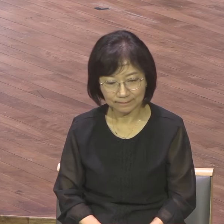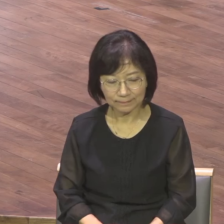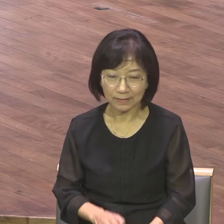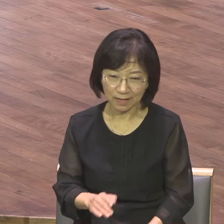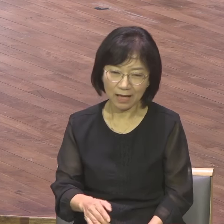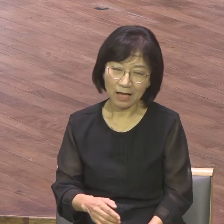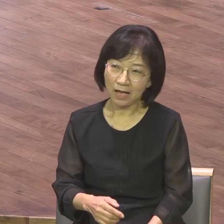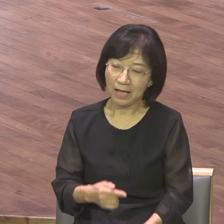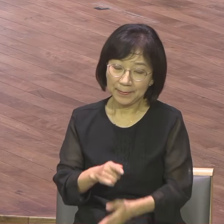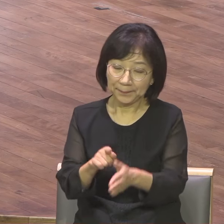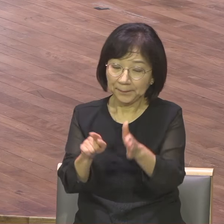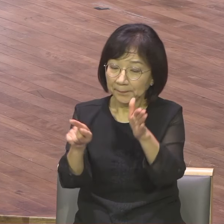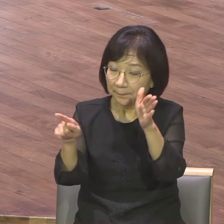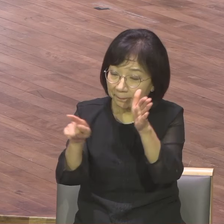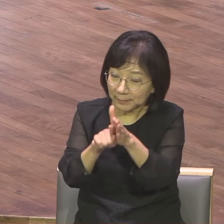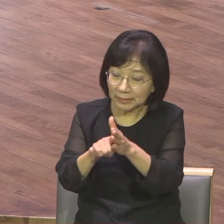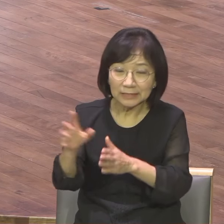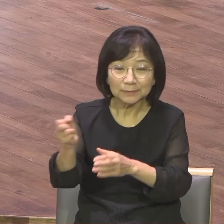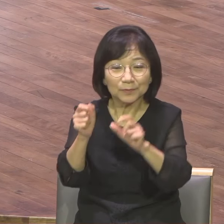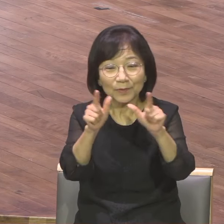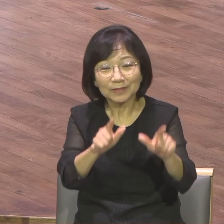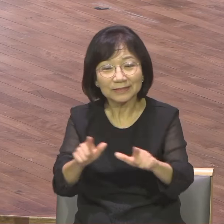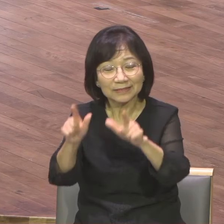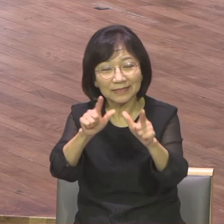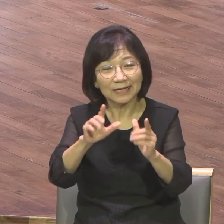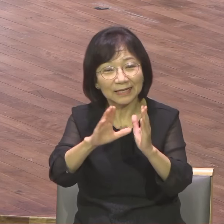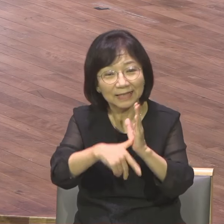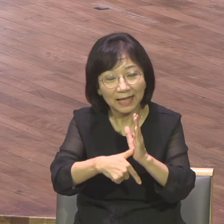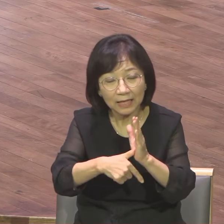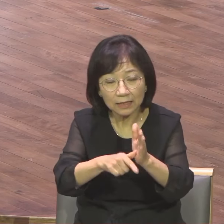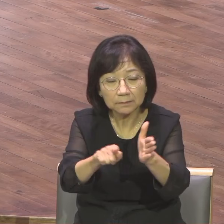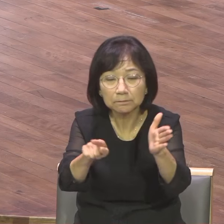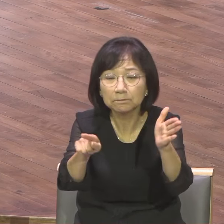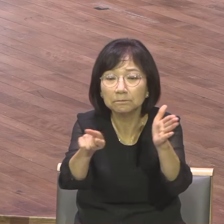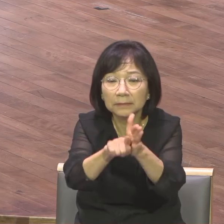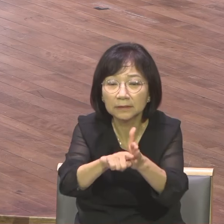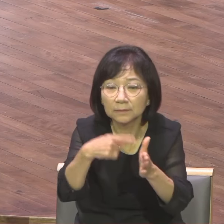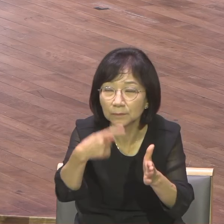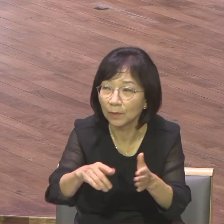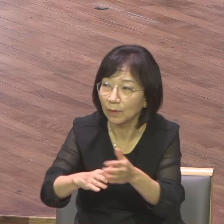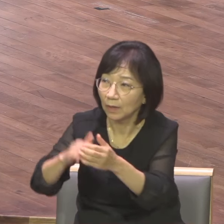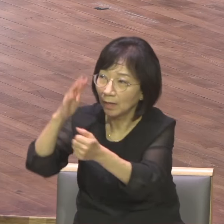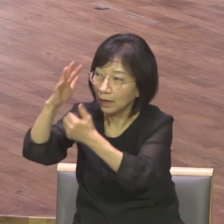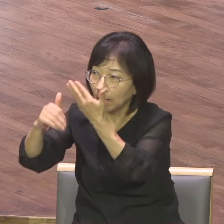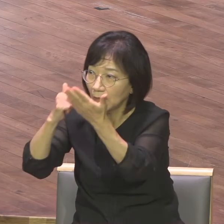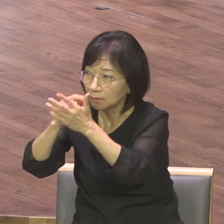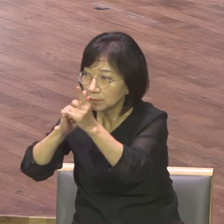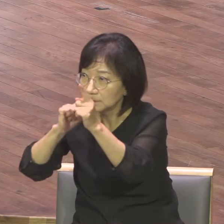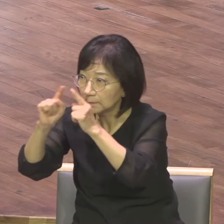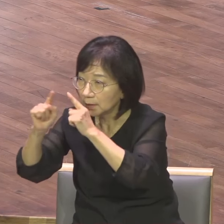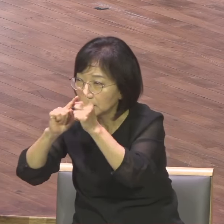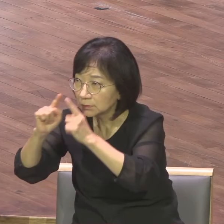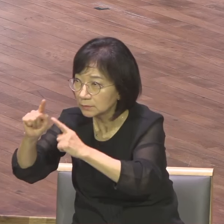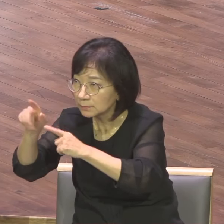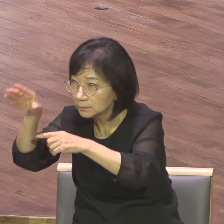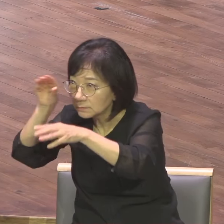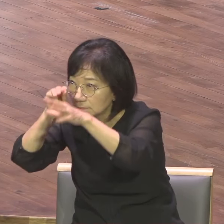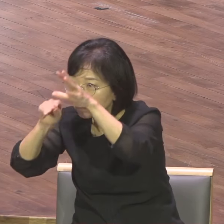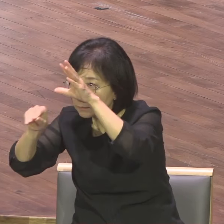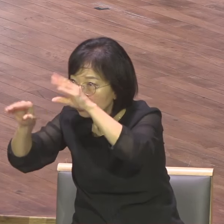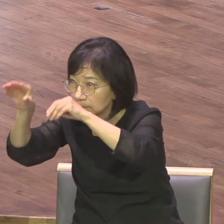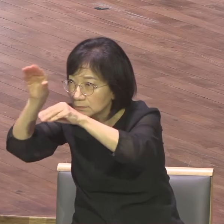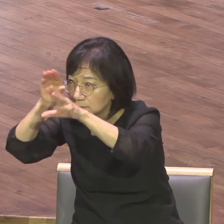어렵게 생각하면 안 돼요. 믿음은 하나님의 말씀을 들은 대로 삶의 현장에서 그대로 살아보는